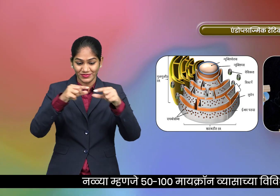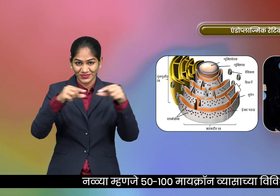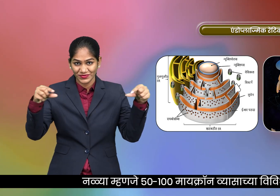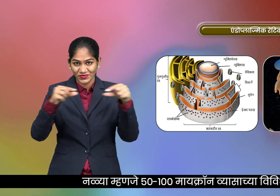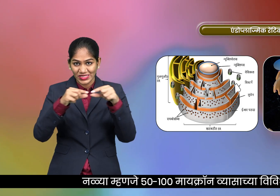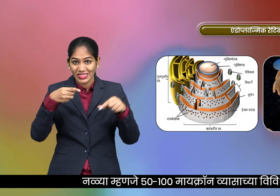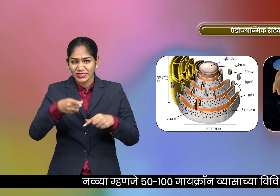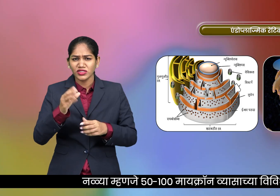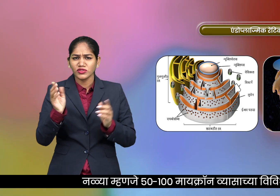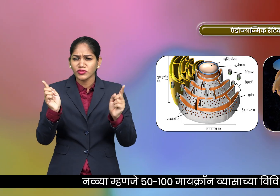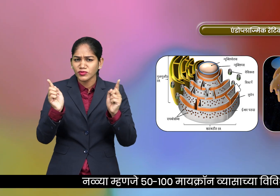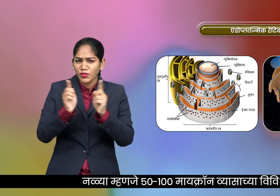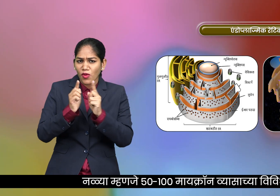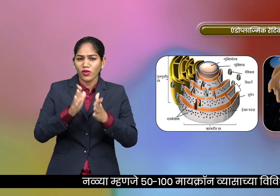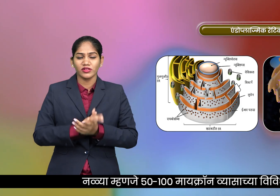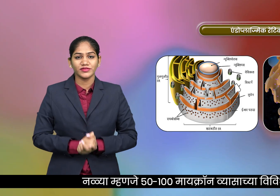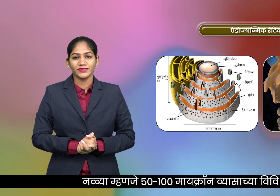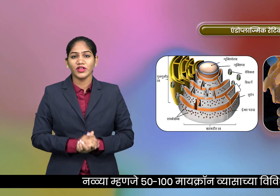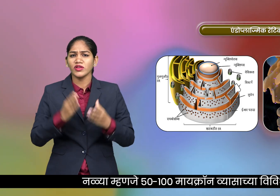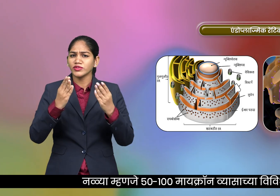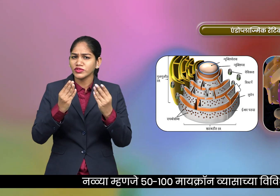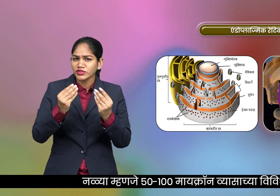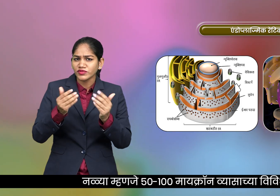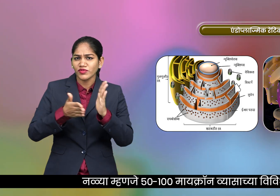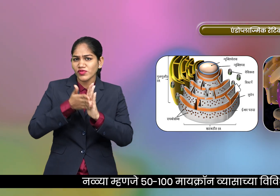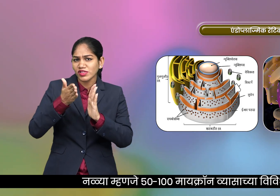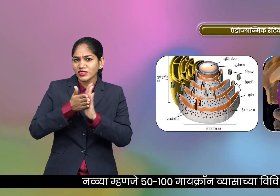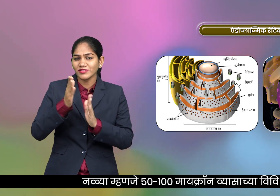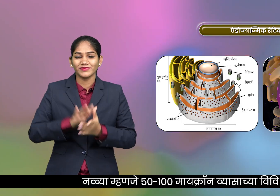नळ्या म्हणजे 50 ते 100 मायक्रॉन व्यासाच्या विविध आकार